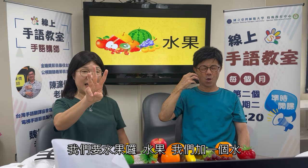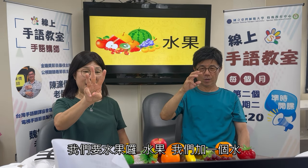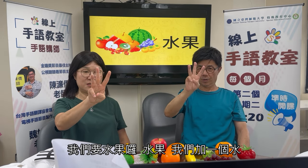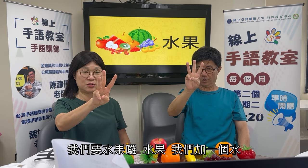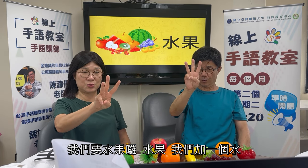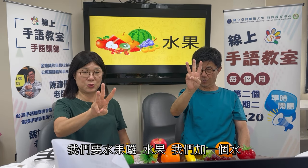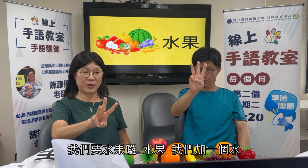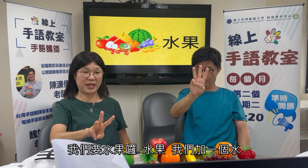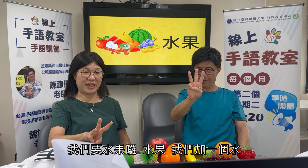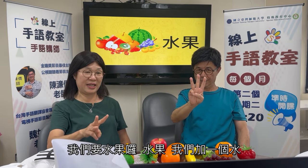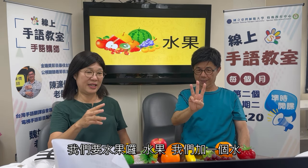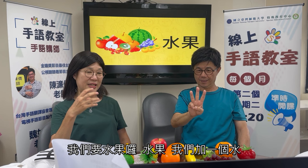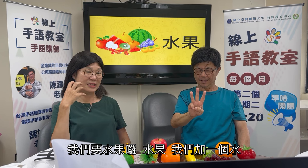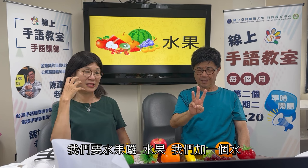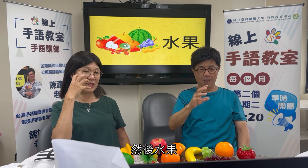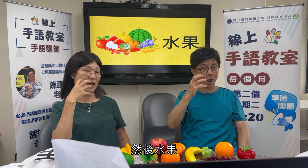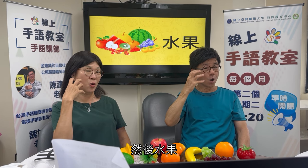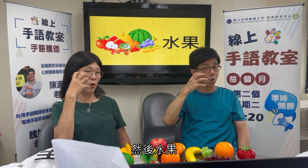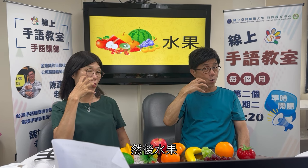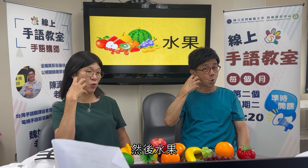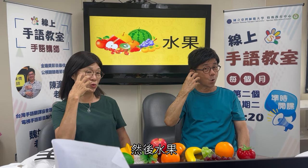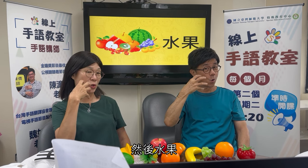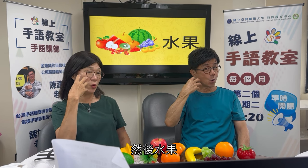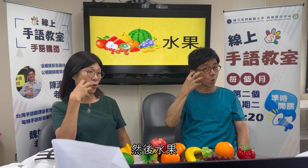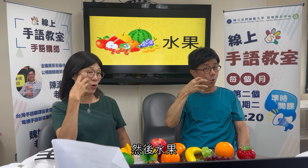个水，然后水果，